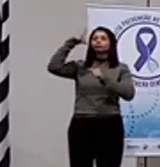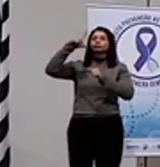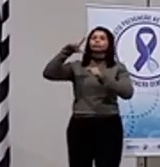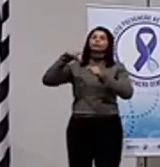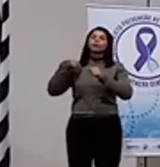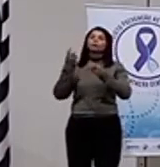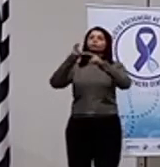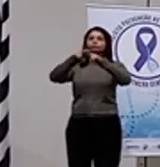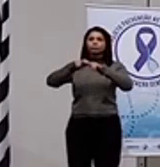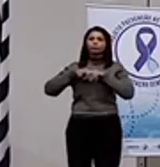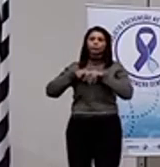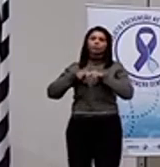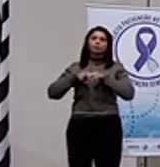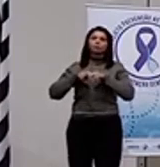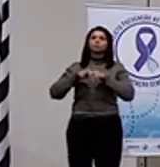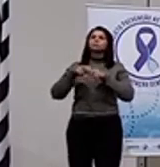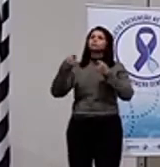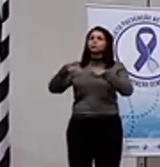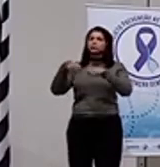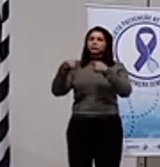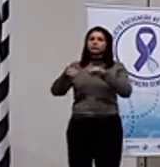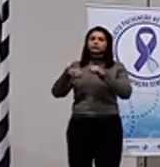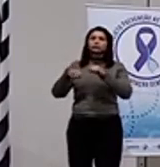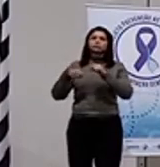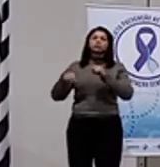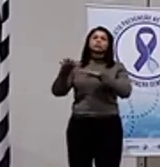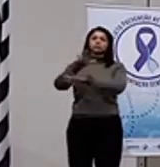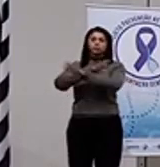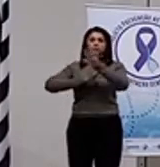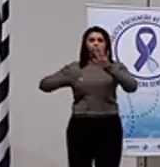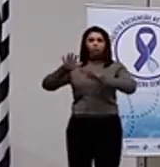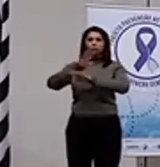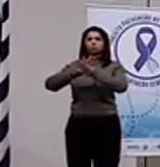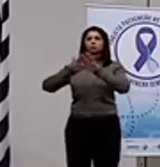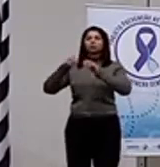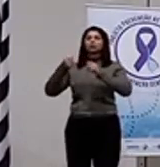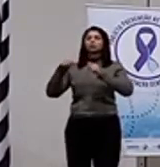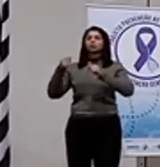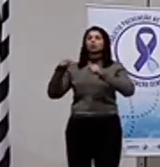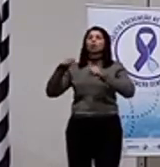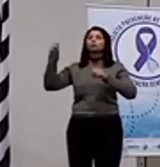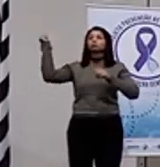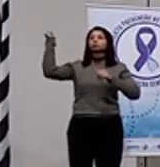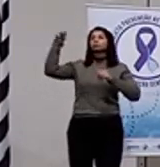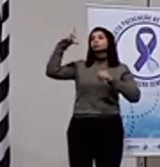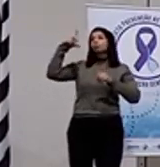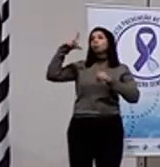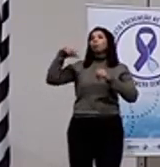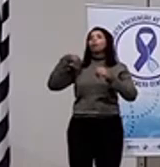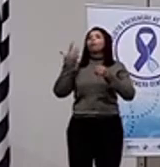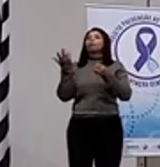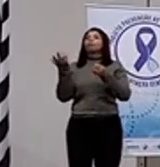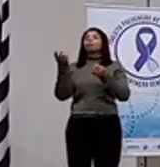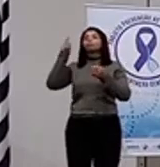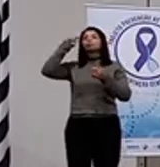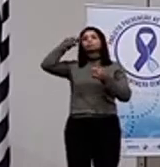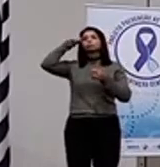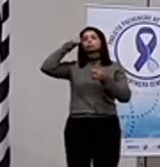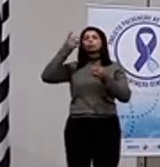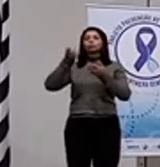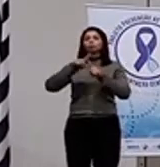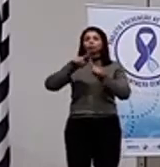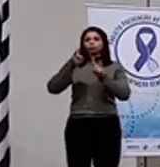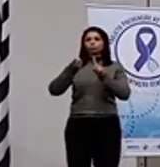gente sempre fala que tem muito cuidado ao se expor à radiação no primeiro trimestre da gravidez. A gente já vê que, por exemplo, o